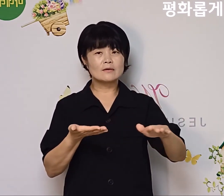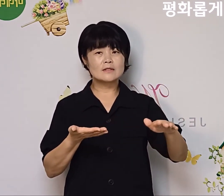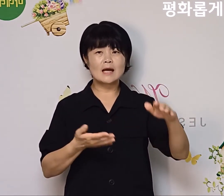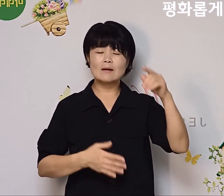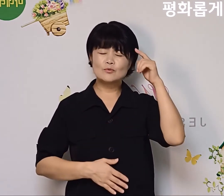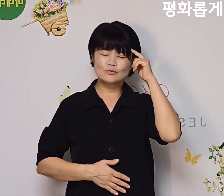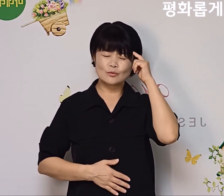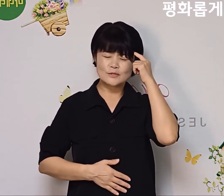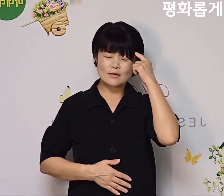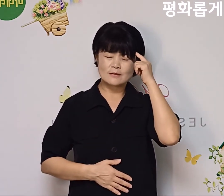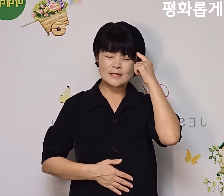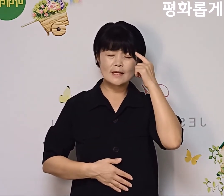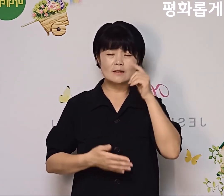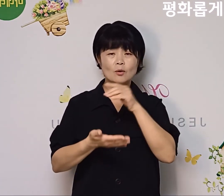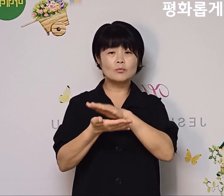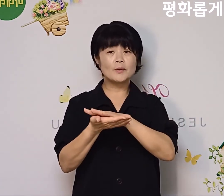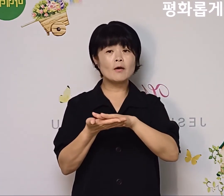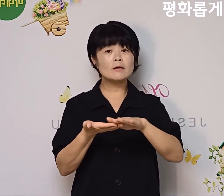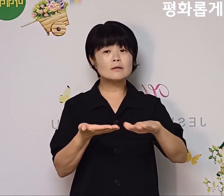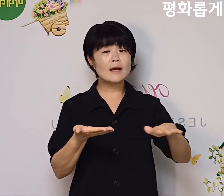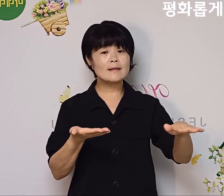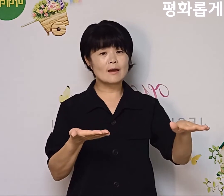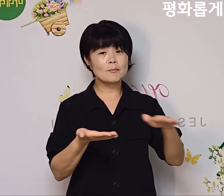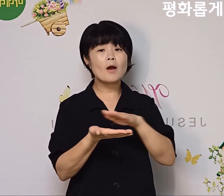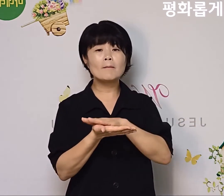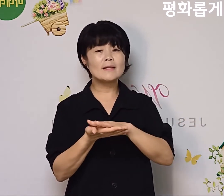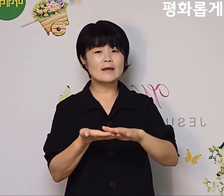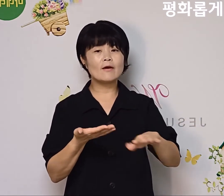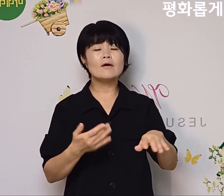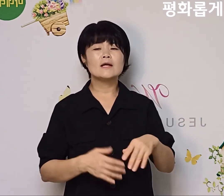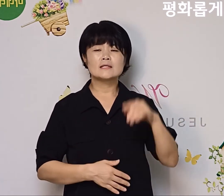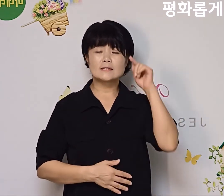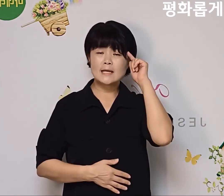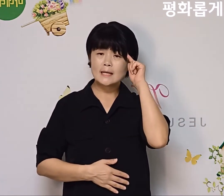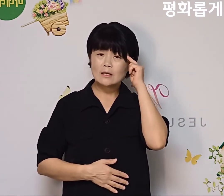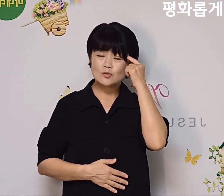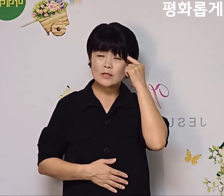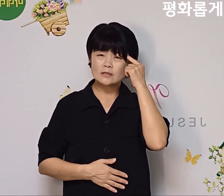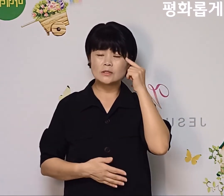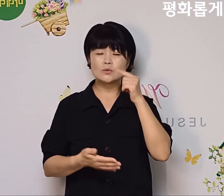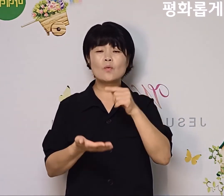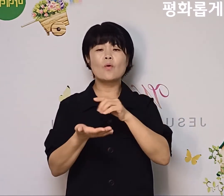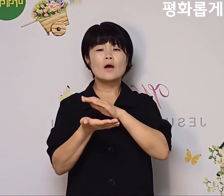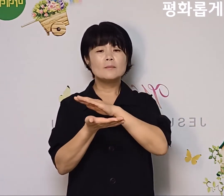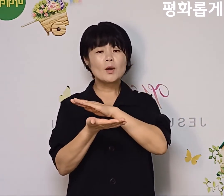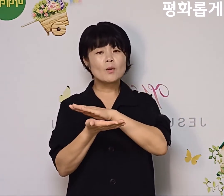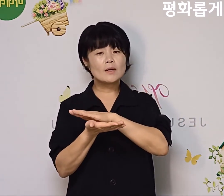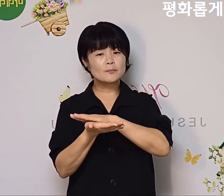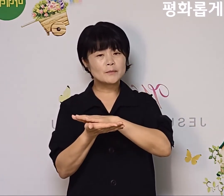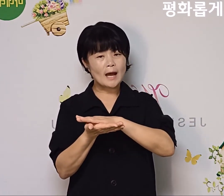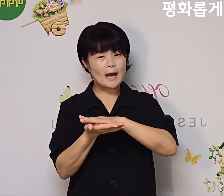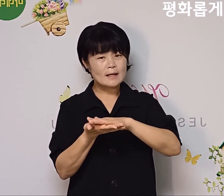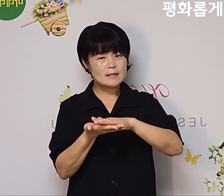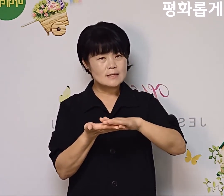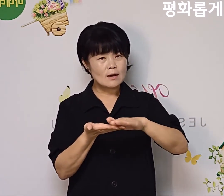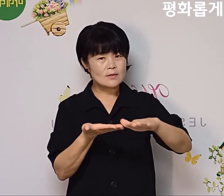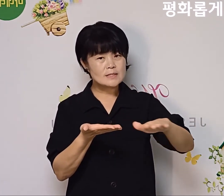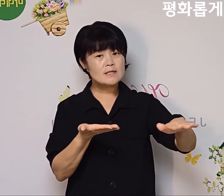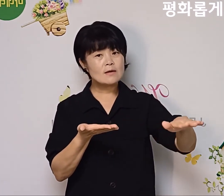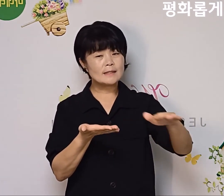그래서 아무것도 없어요. 생각이 너무 평안해요. 그래서 생각 수화를 주시고 평화롭다 쓸려가는